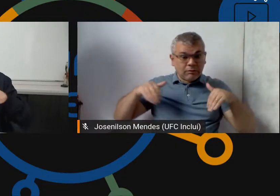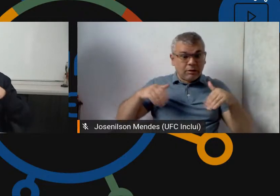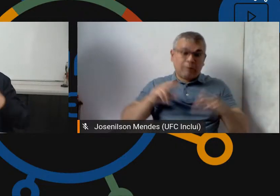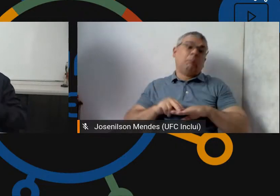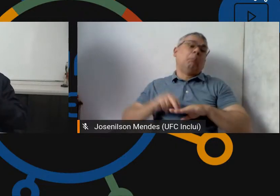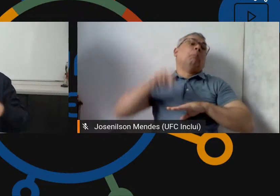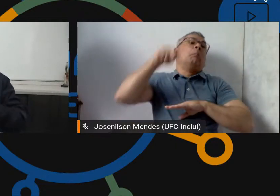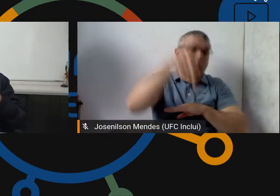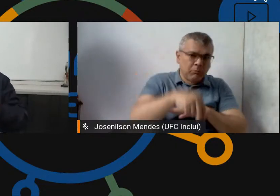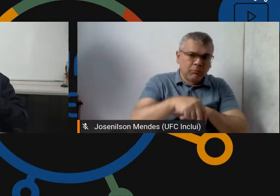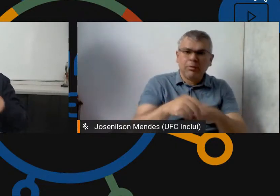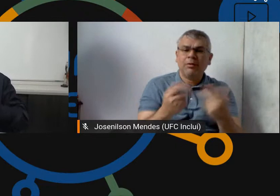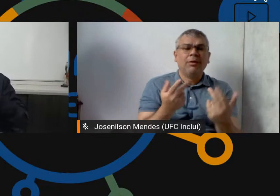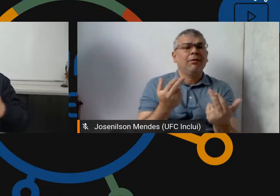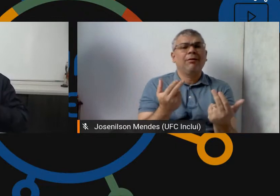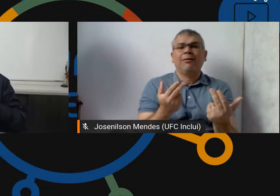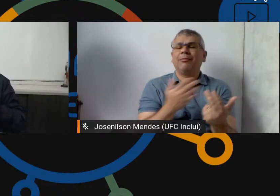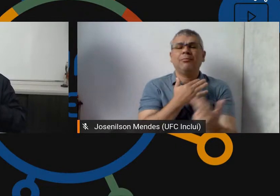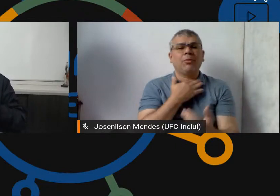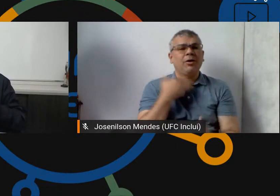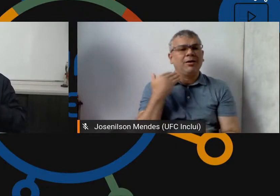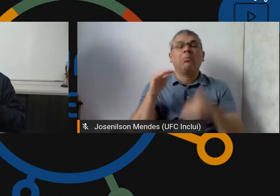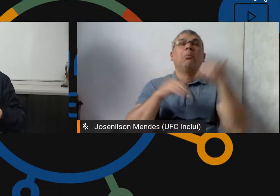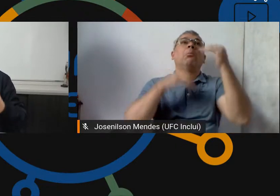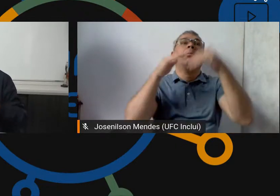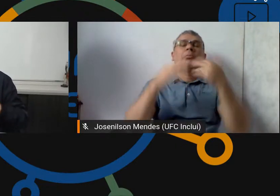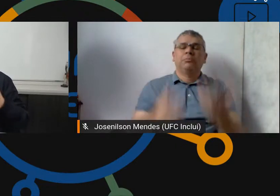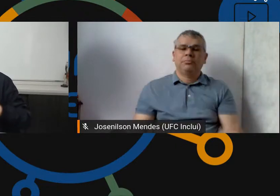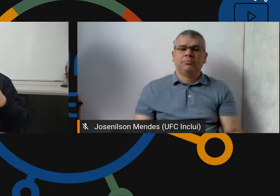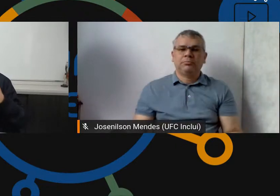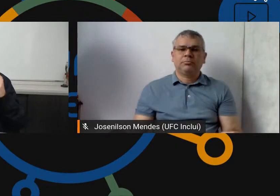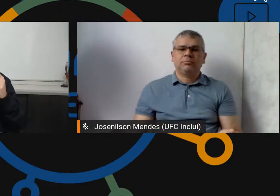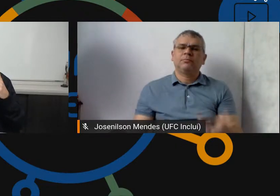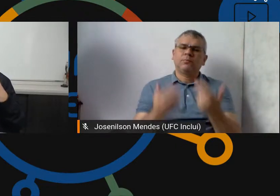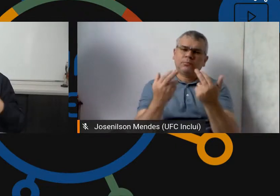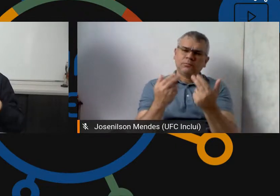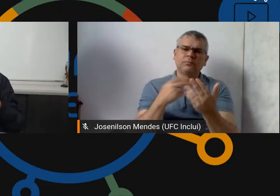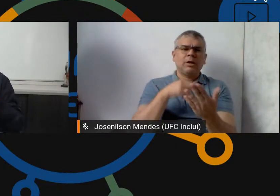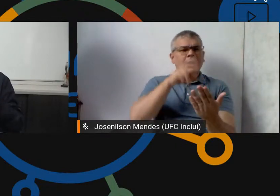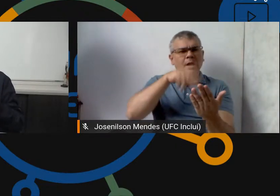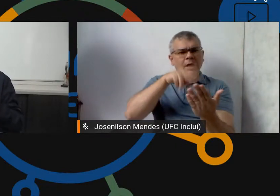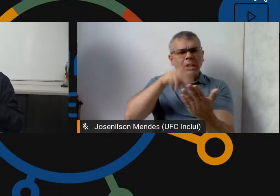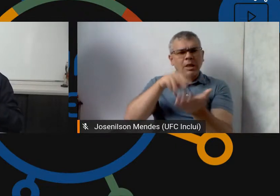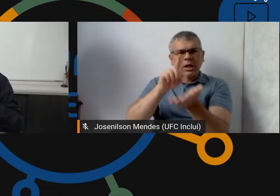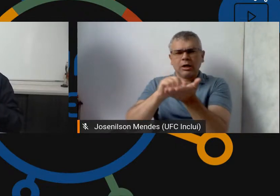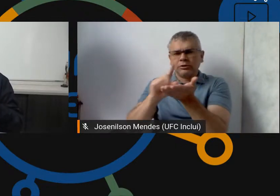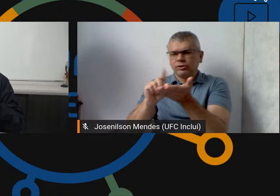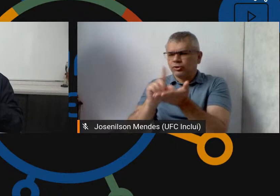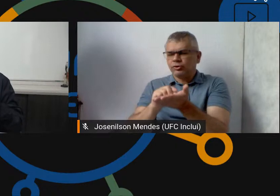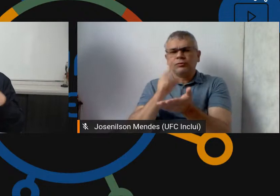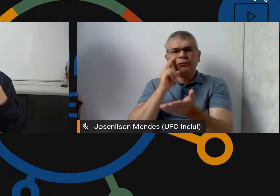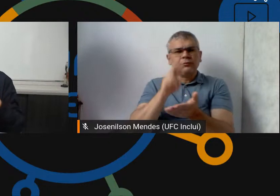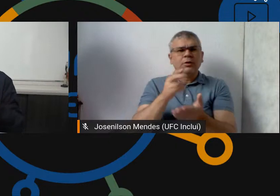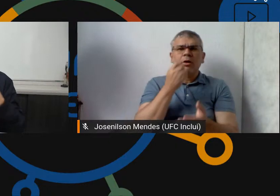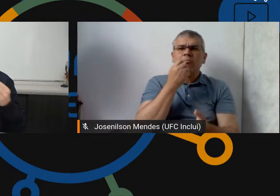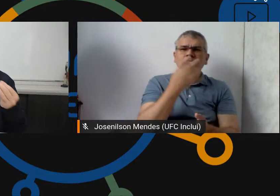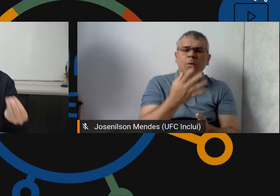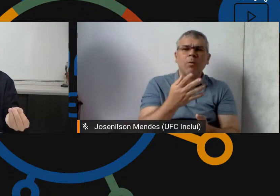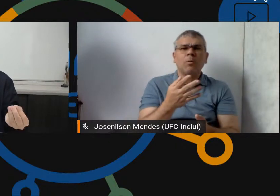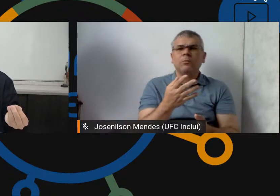faz a pesquisa, ele está lendo artigos constantemente. É dessas leituras que ele vai percebendo quais são as boas revistas, quais